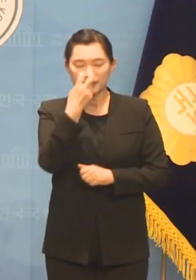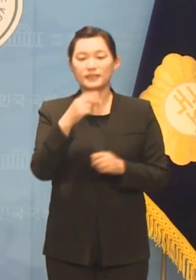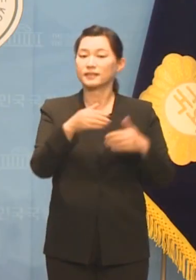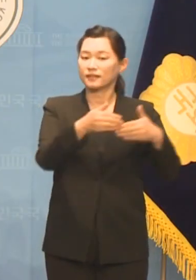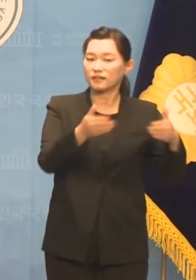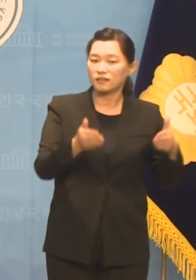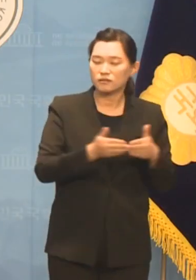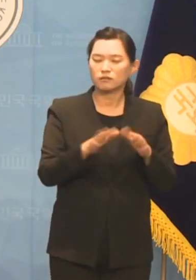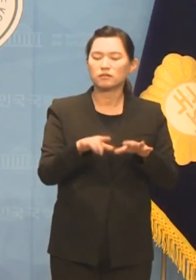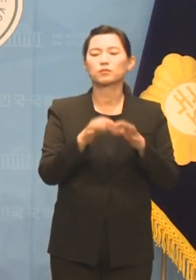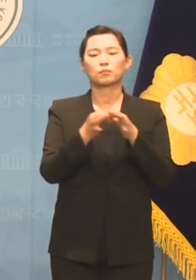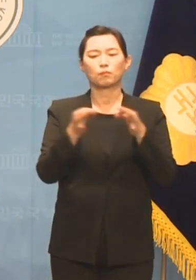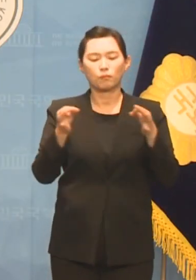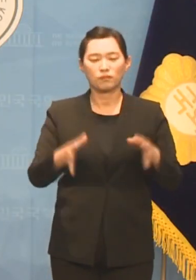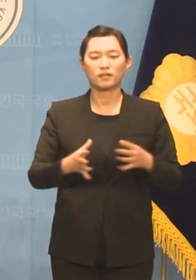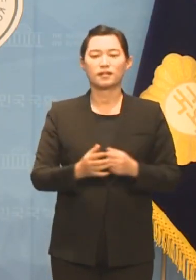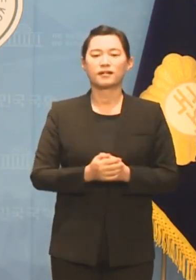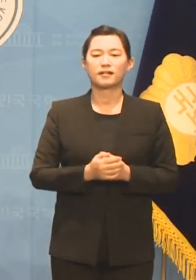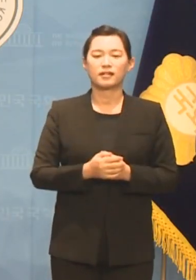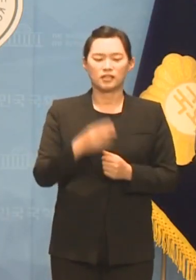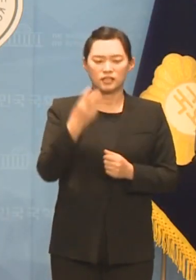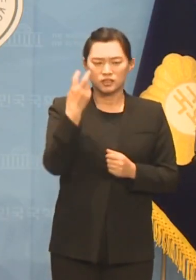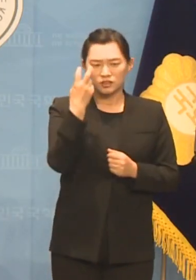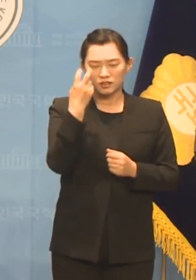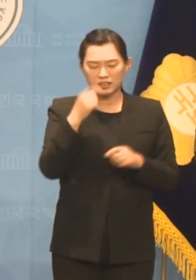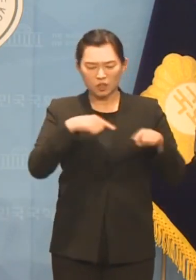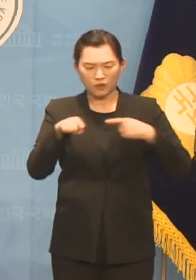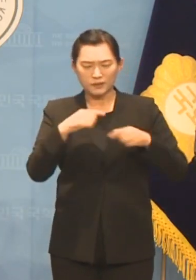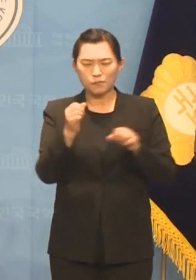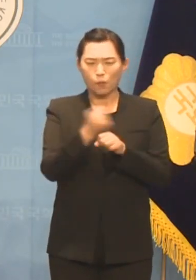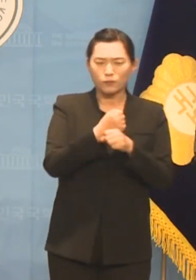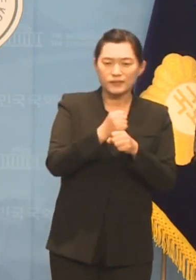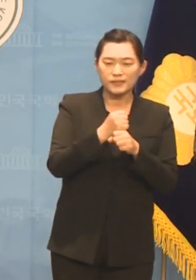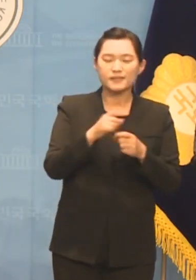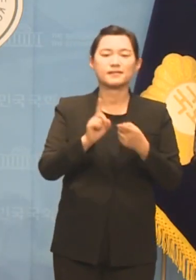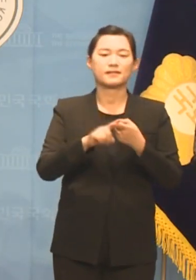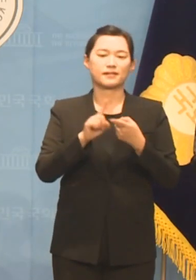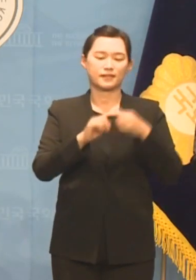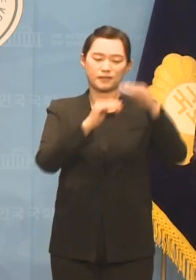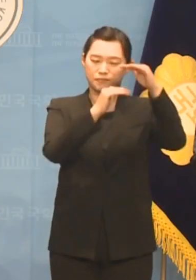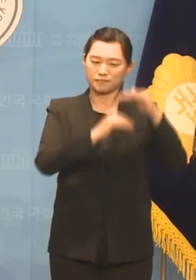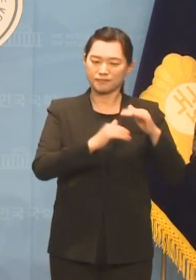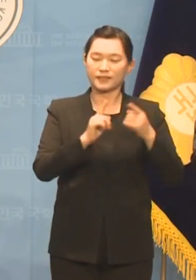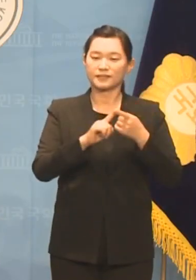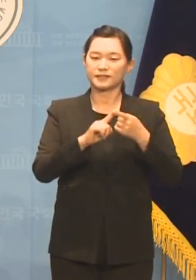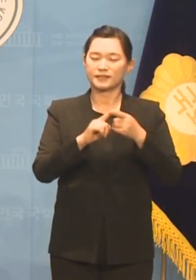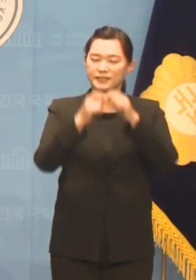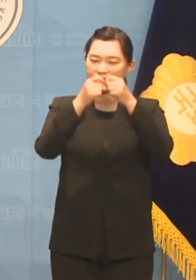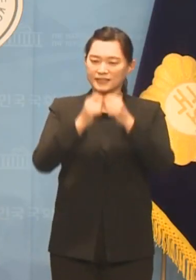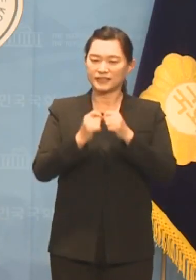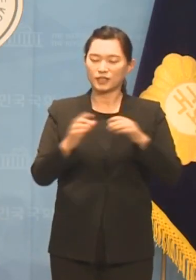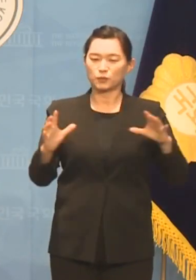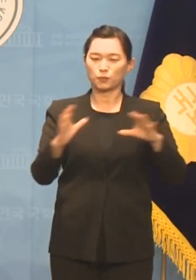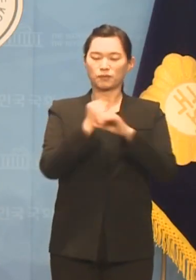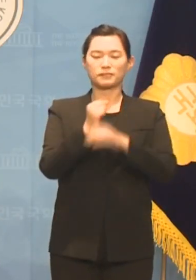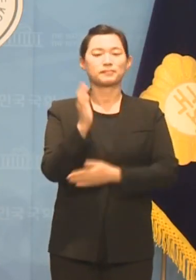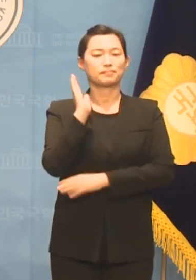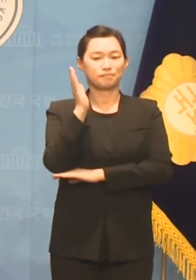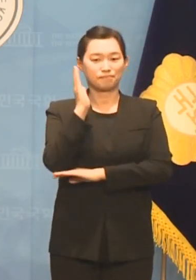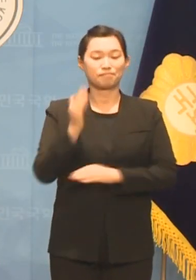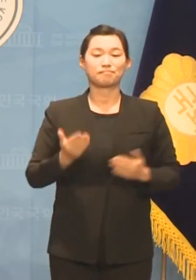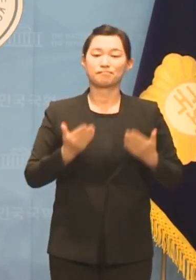정보감시단에서 그동안 정치 공작을 펼친 사안에 대해서 상세하게 종합해서 브리핑할